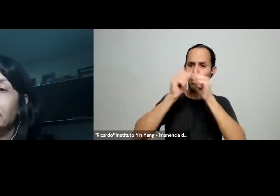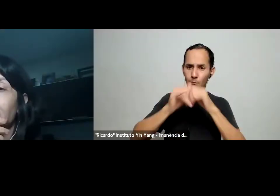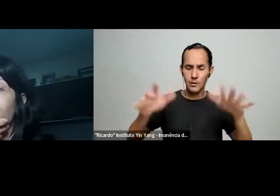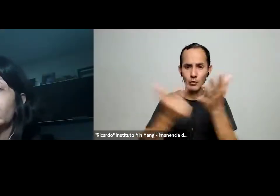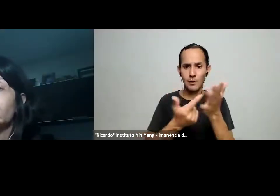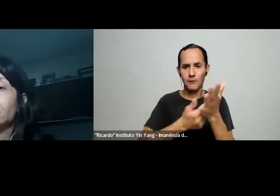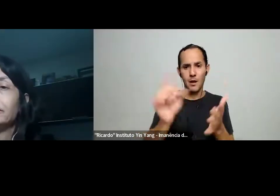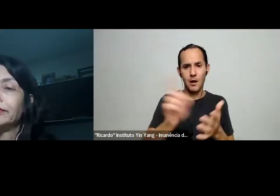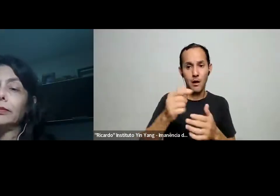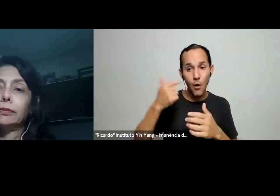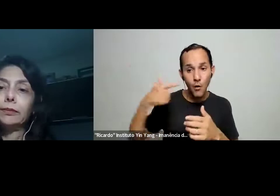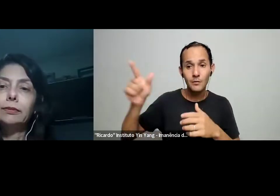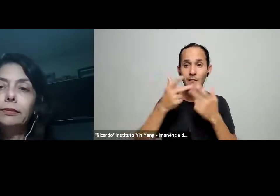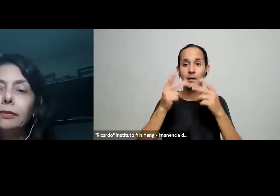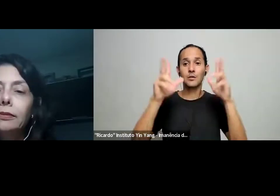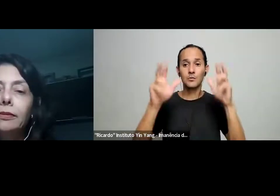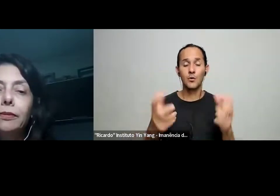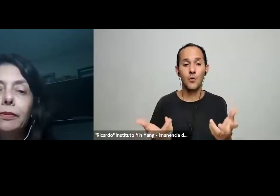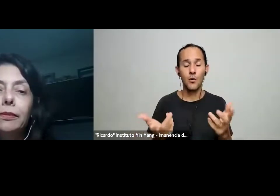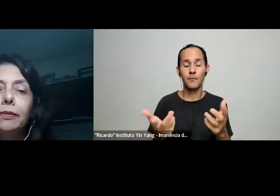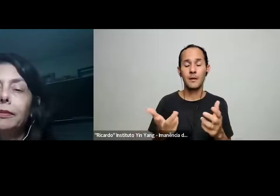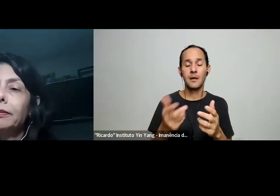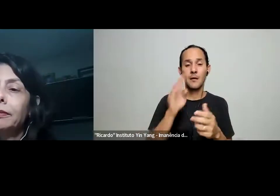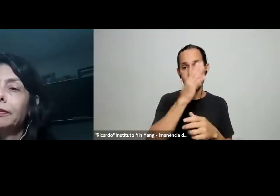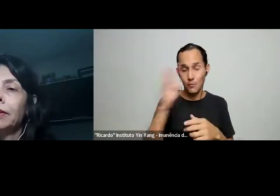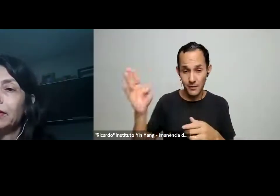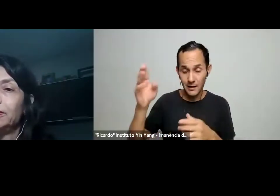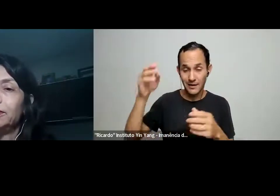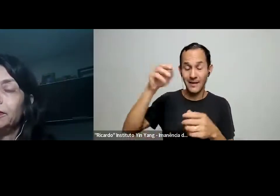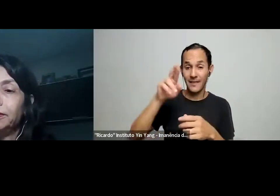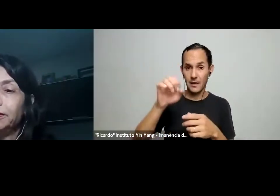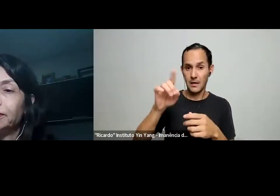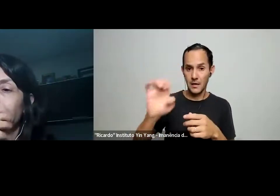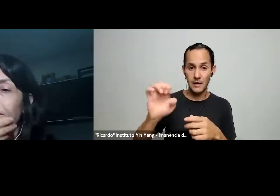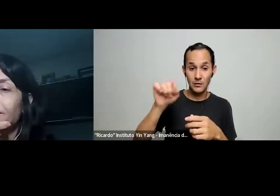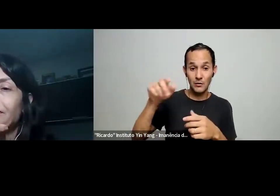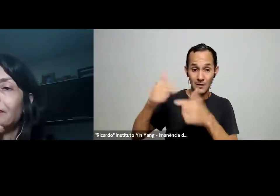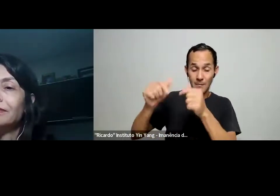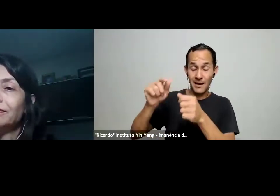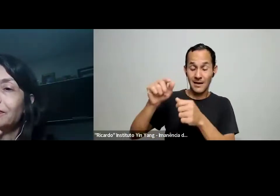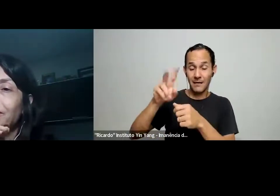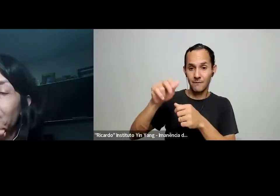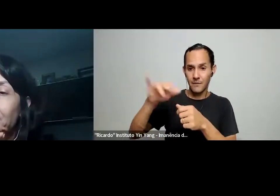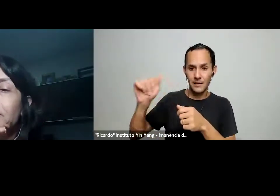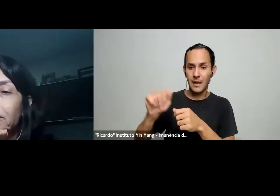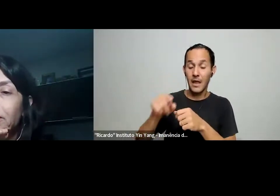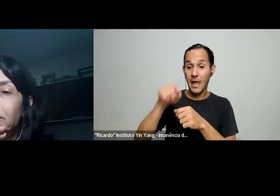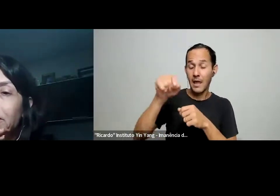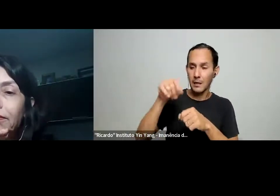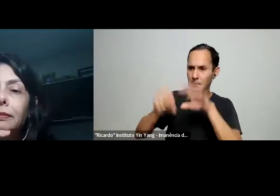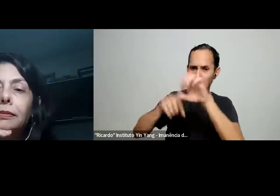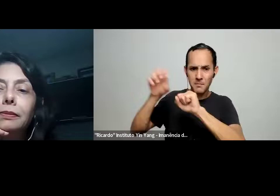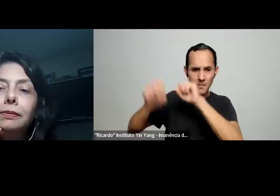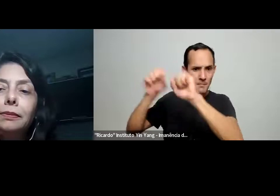livro. Se trata realmente da biblioteca da rede, e esse trabalho que a Vânia fez foi um garimpo, aonde